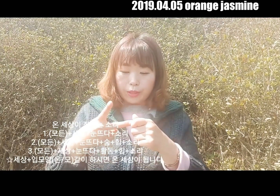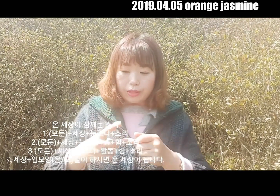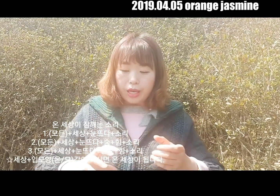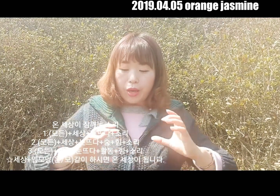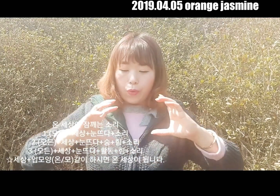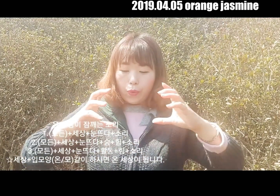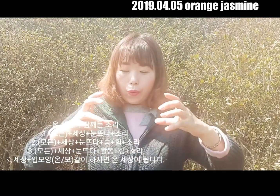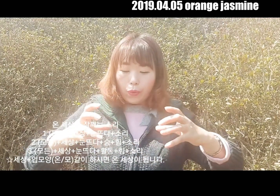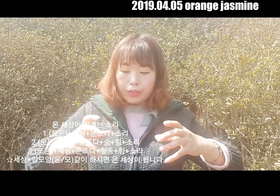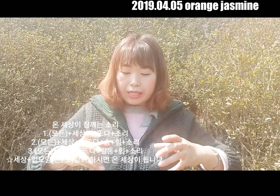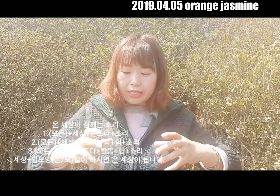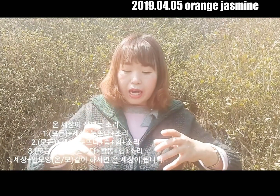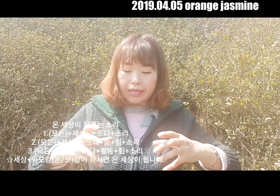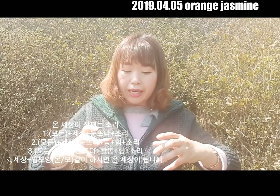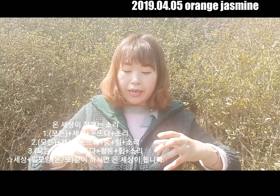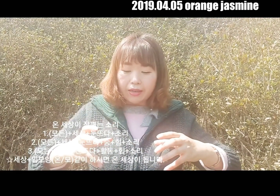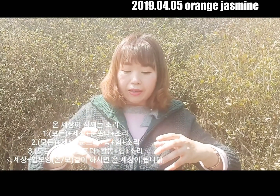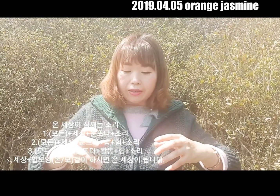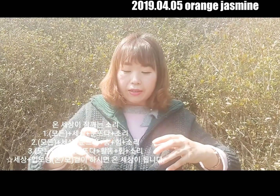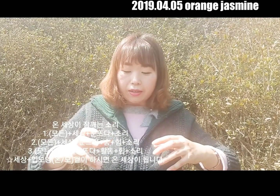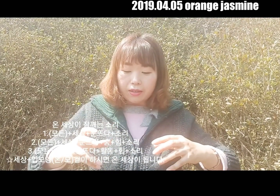혹은 두 번째, 온 세상이